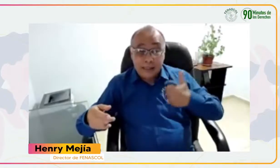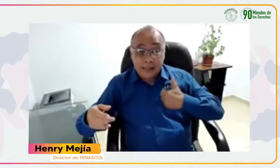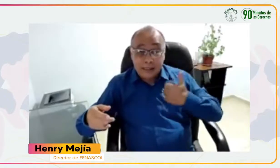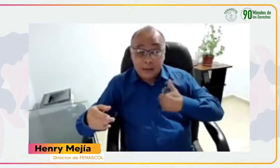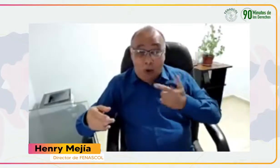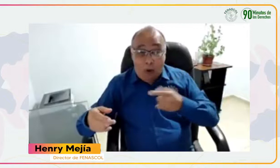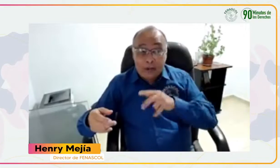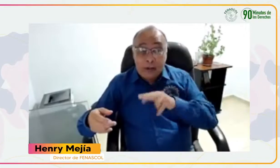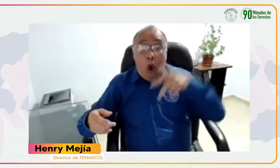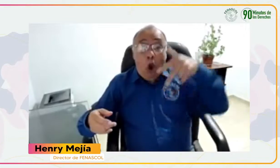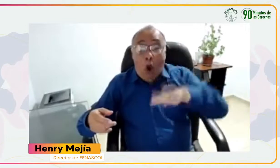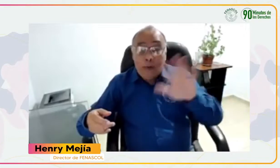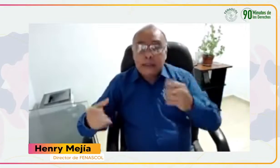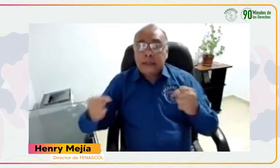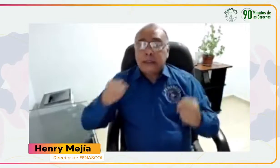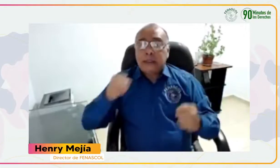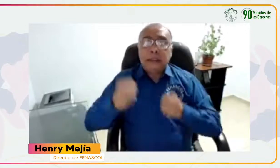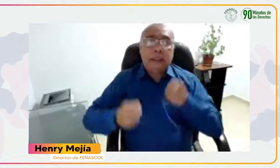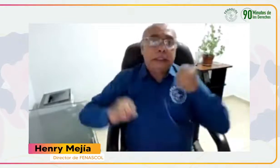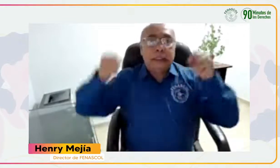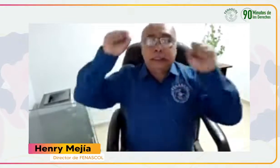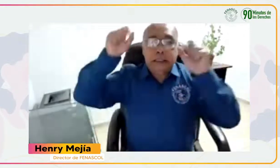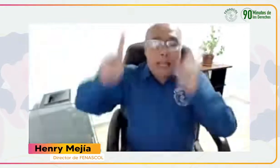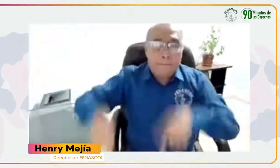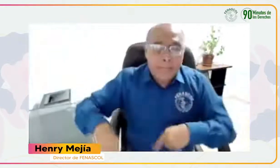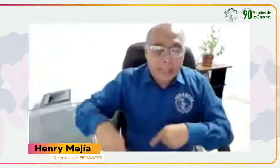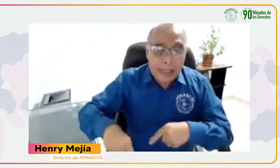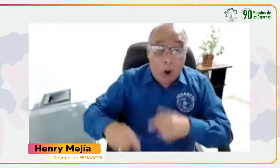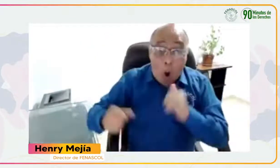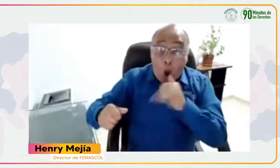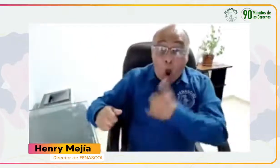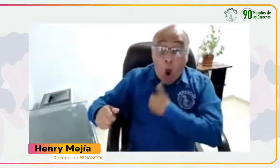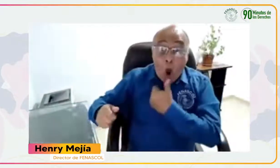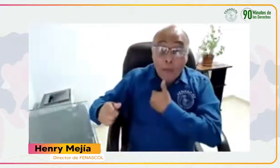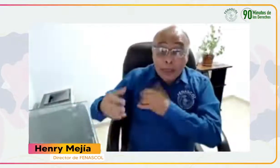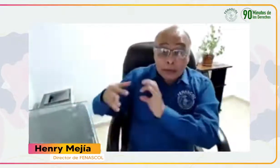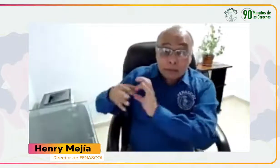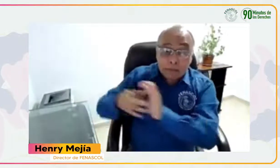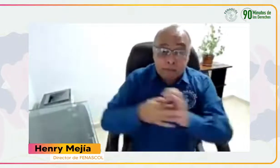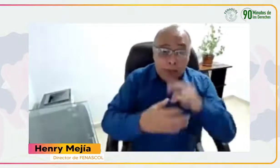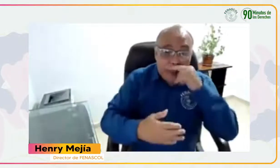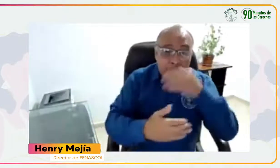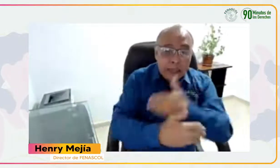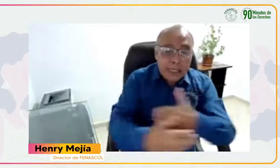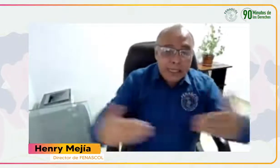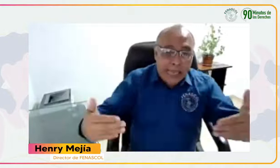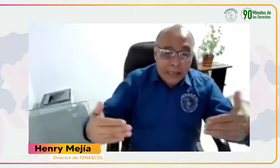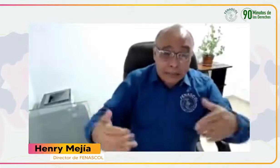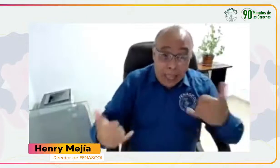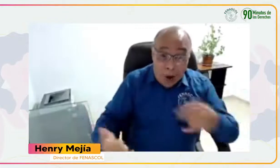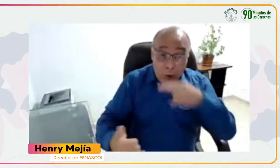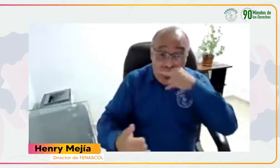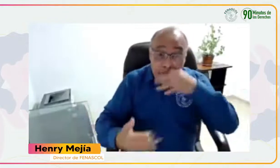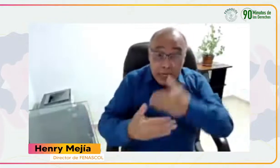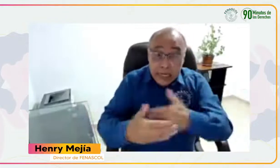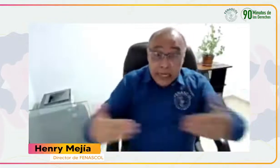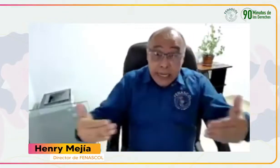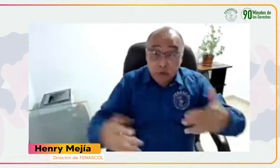pues, de Juventudes Sordas, que también es una preocupación grandísima también. Por